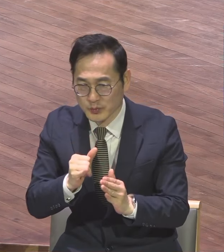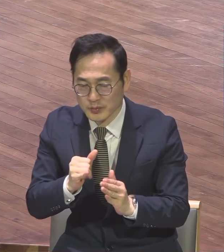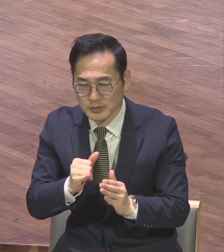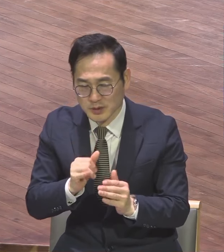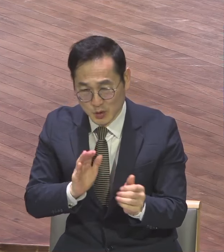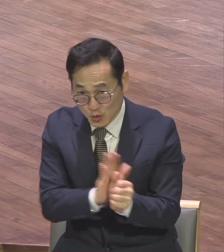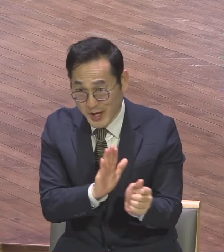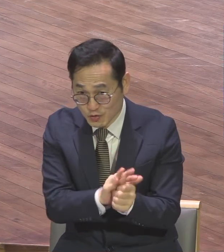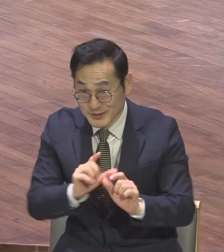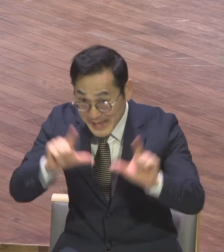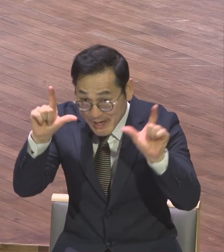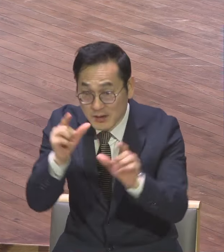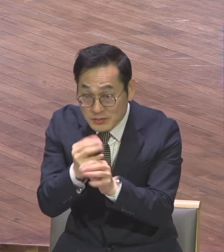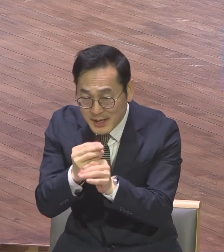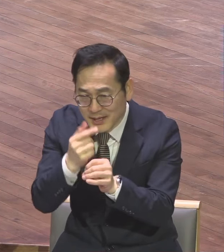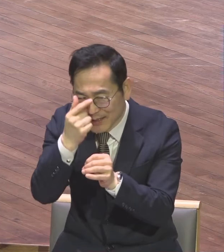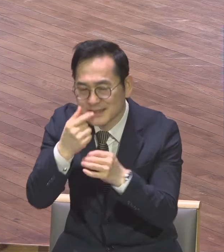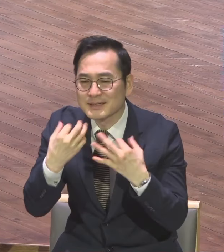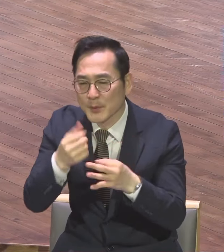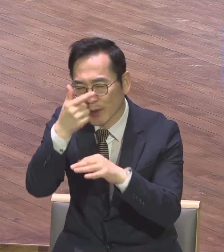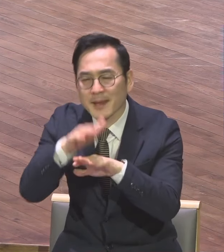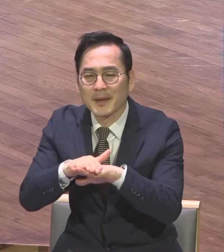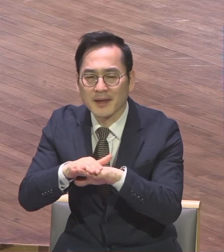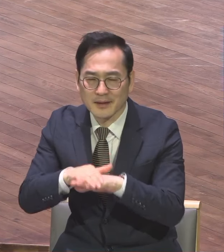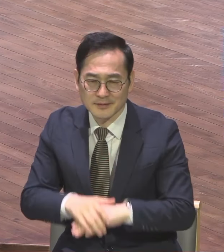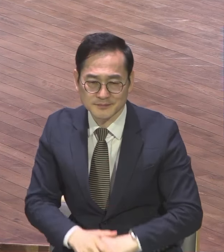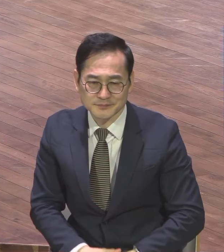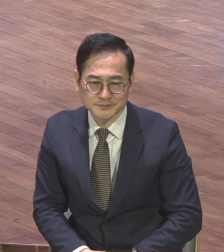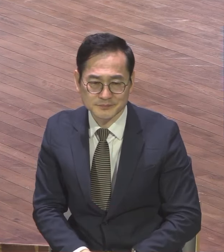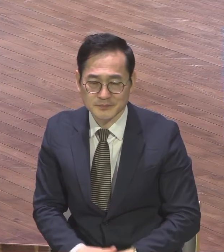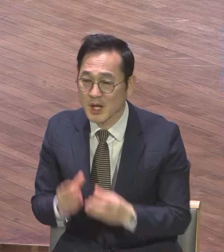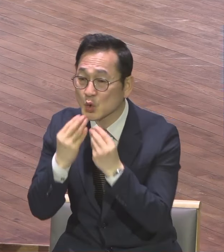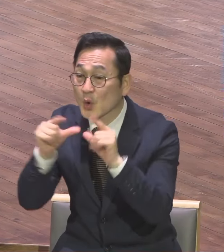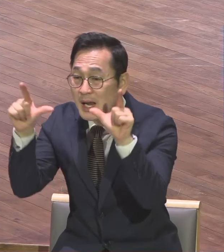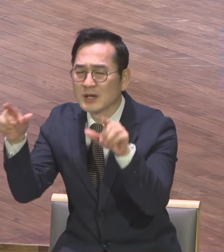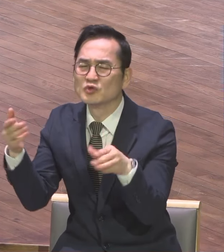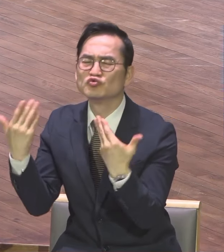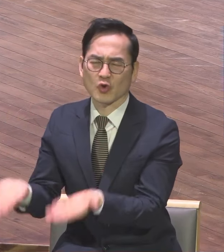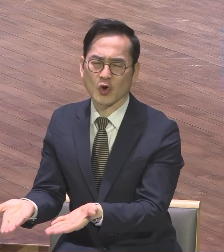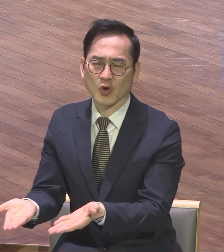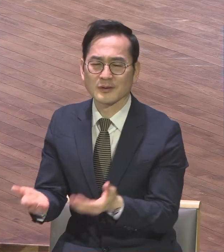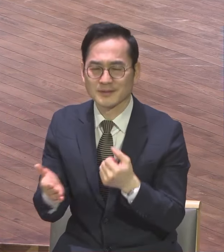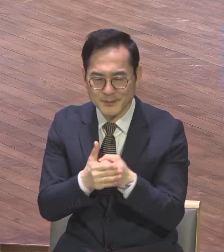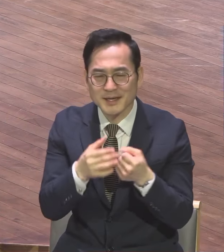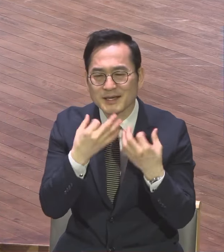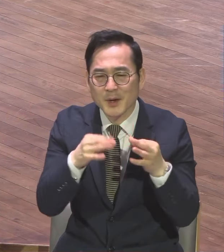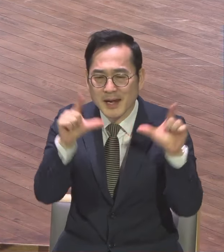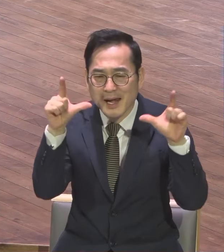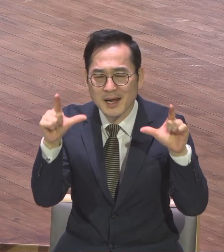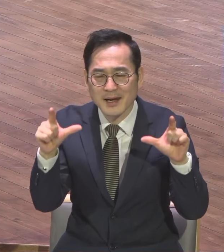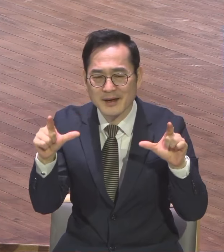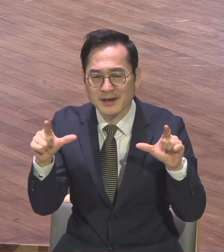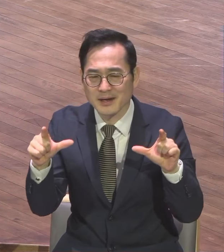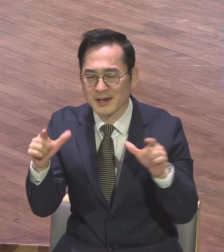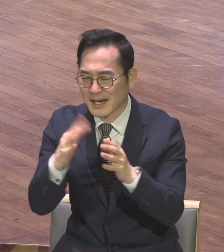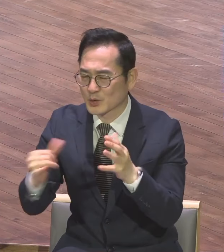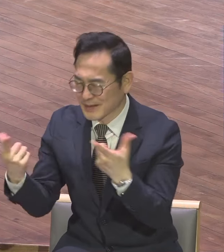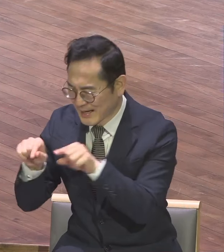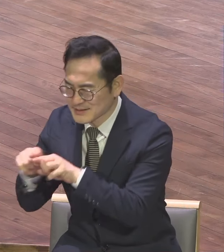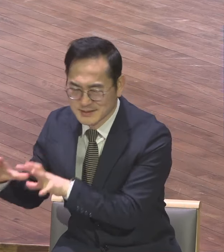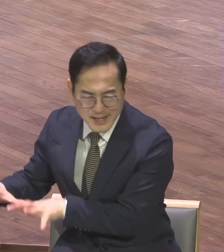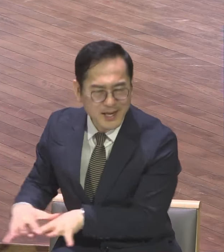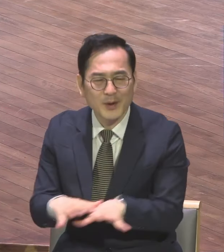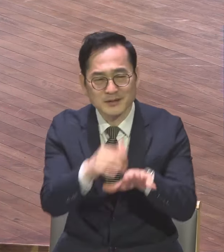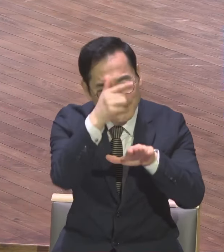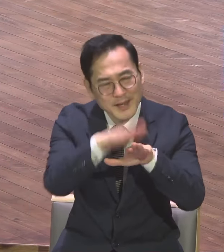금요일이다. 그래서요 제가 볼 때는 토요일날 학교를 안 가니까 금요일 날은요 가족별로 다 와서 앉아서